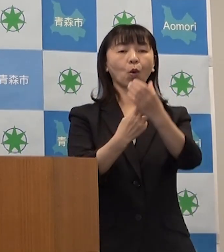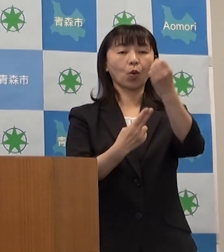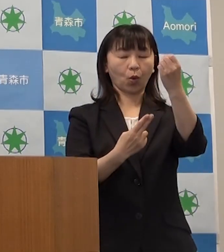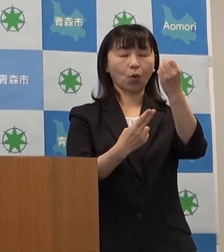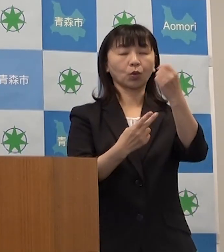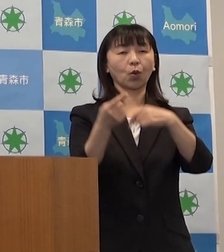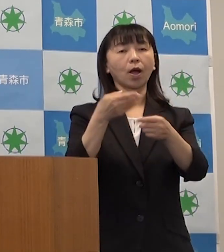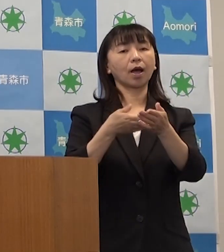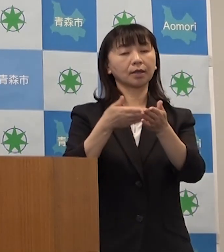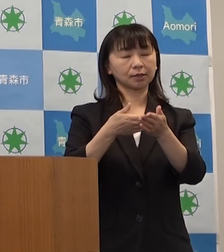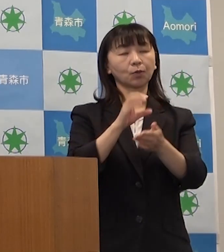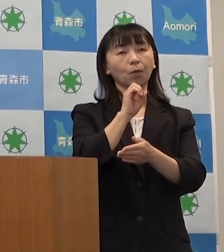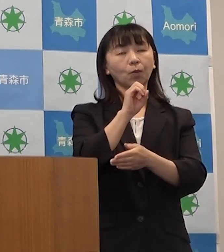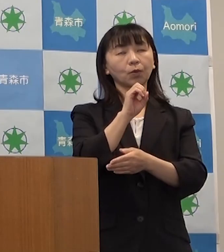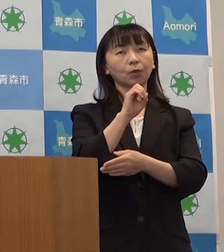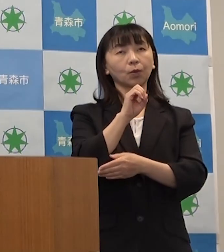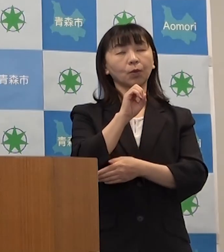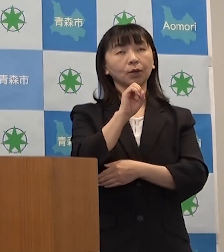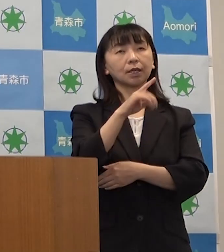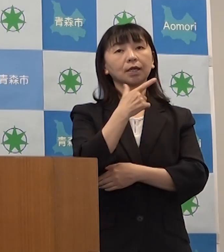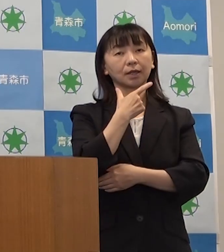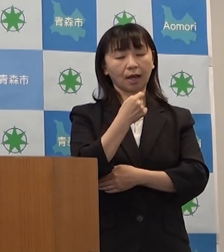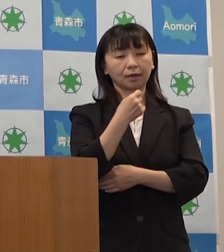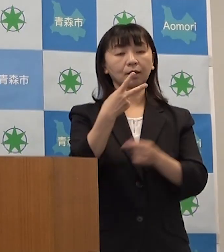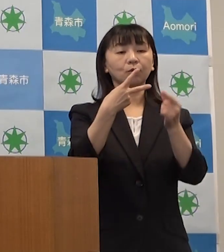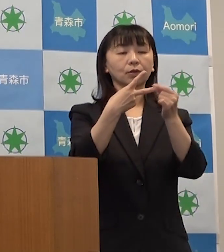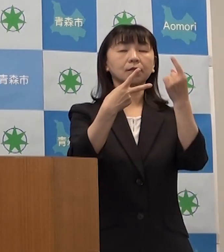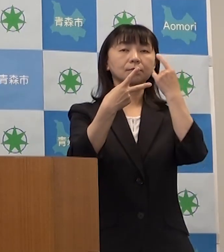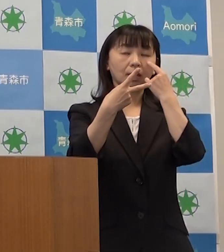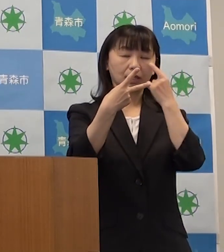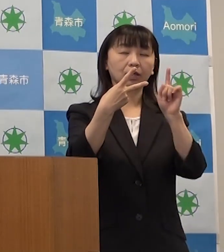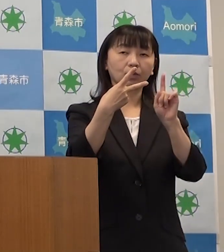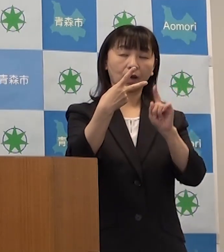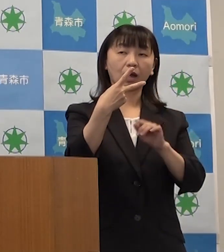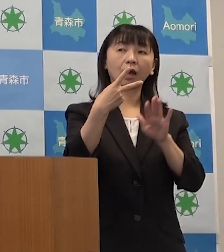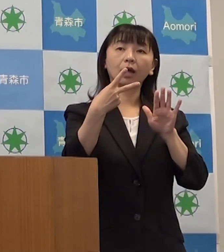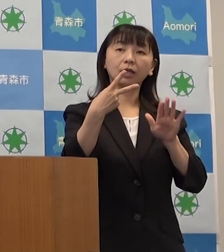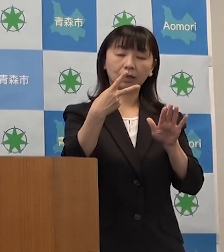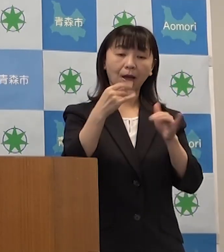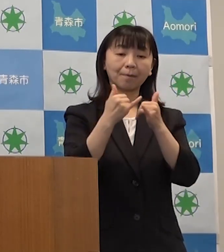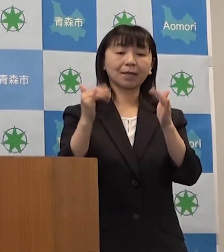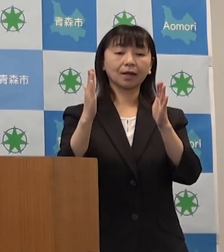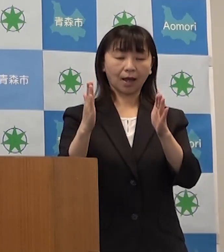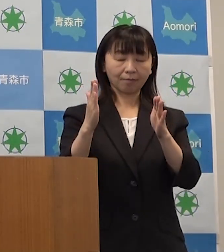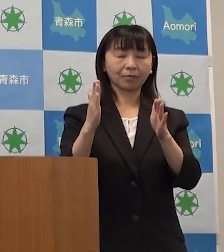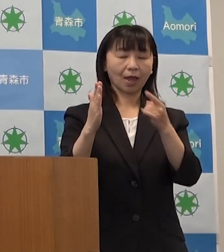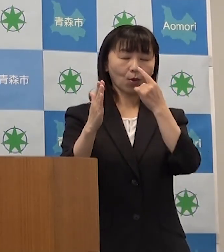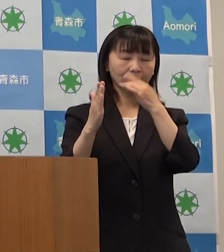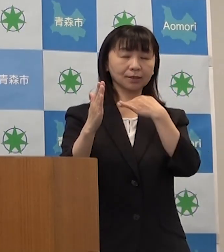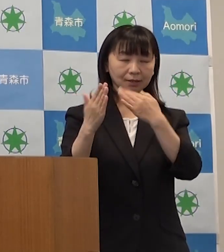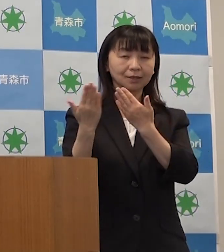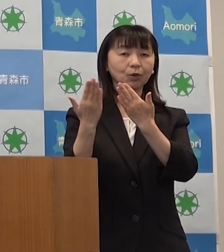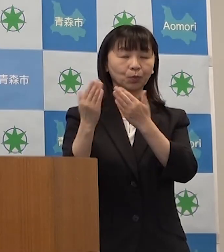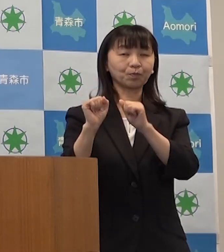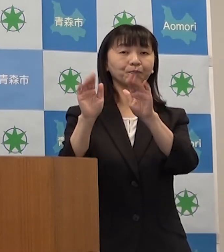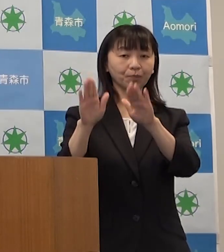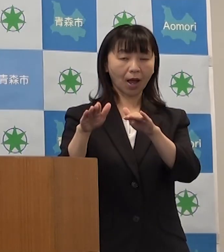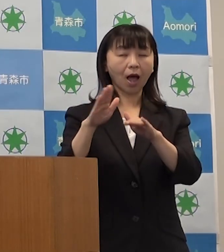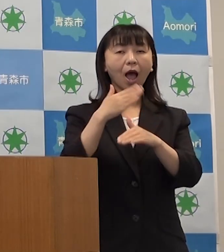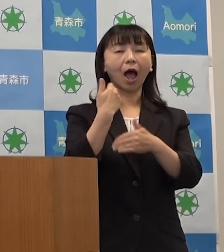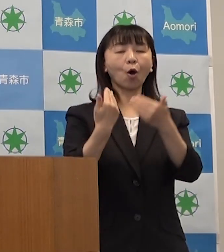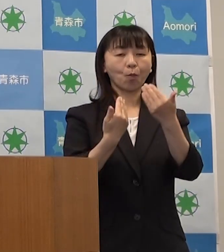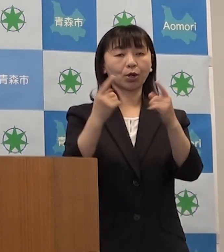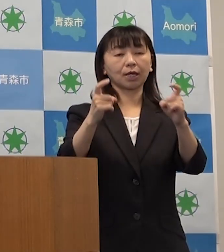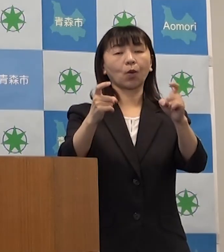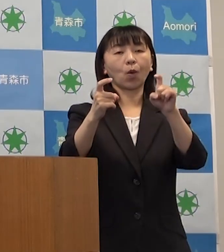ています。はいはい、それから二つ目には、今私も民間の立場でずっと頑張ってきたのが、はい、青森港